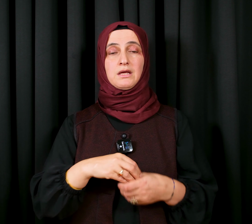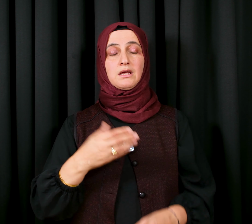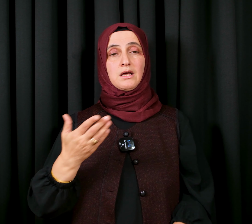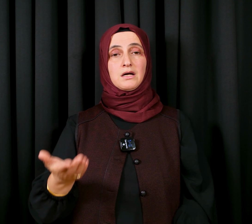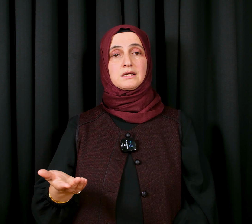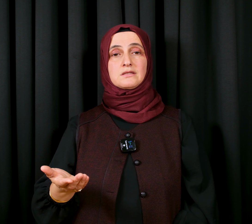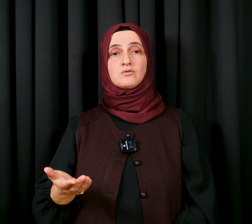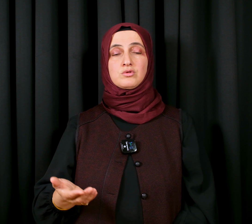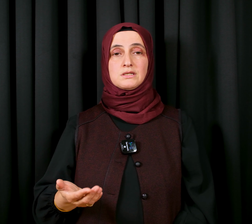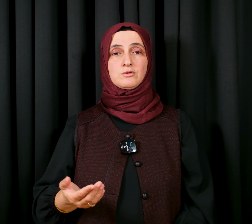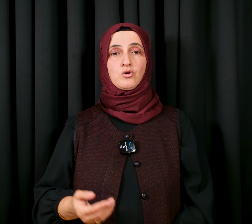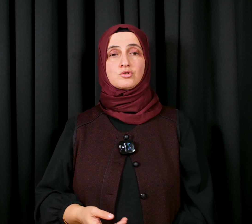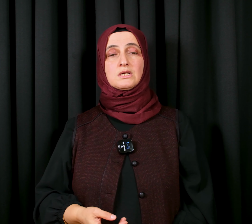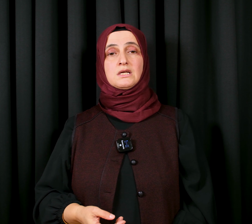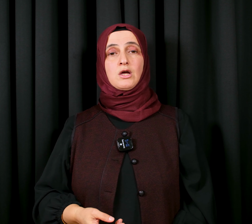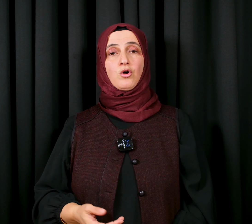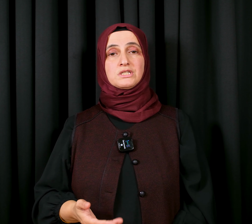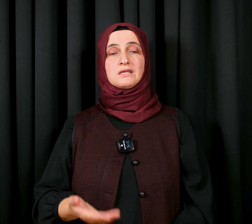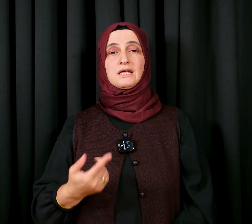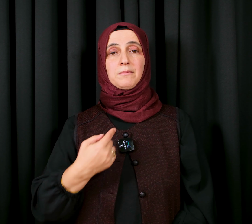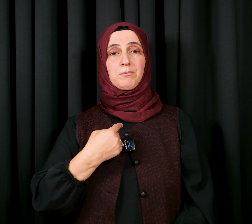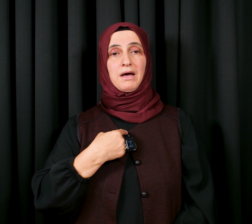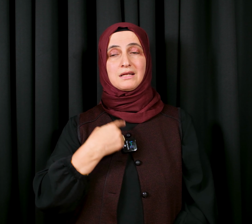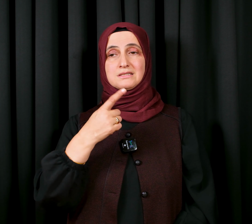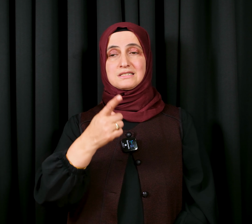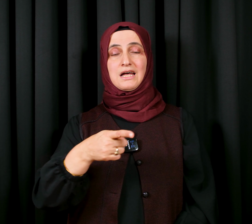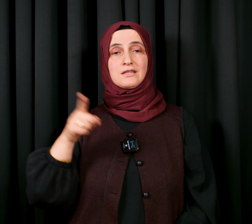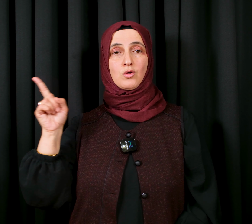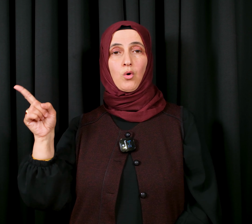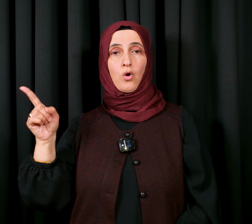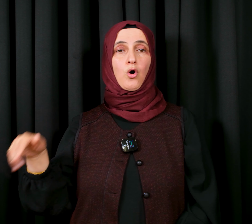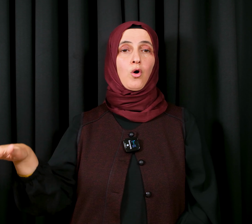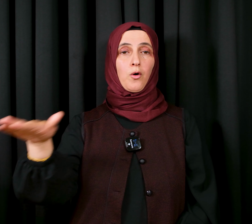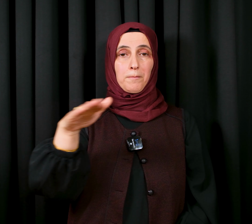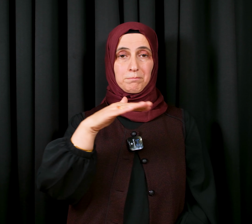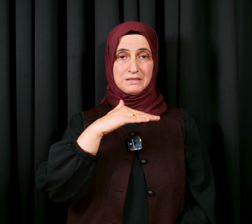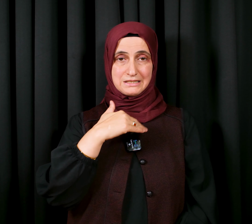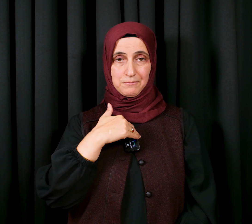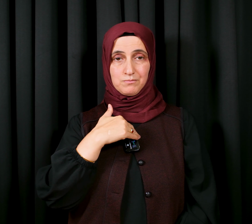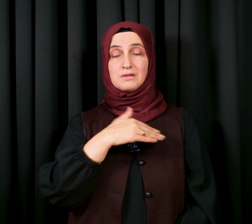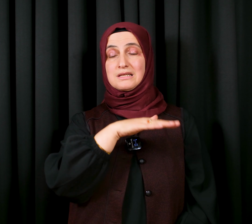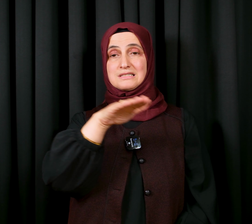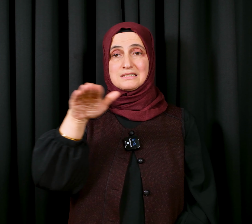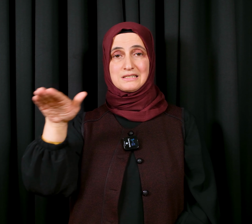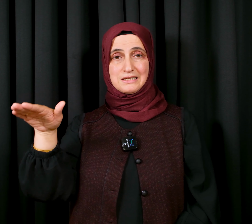hareketler kullanabiliyoruz. Öncelikle ben, sen, o, bizim, sizin,